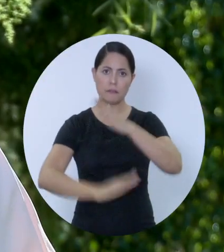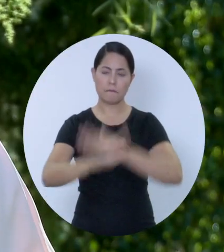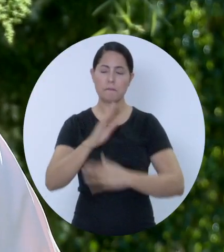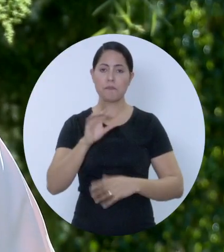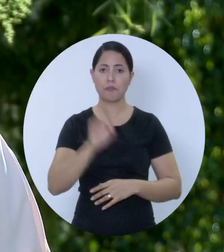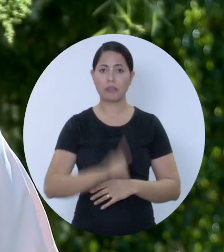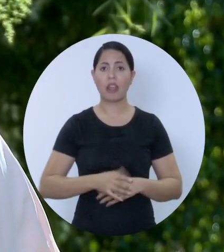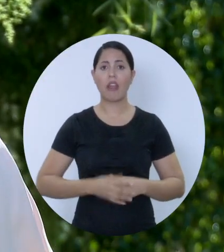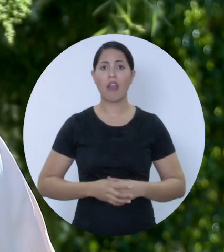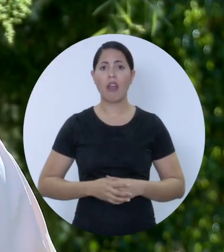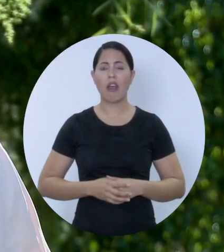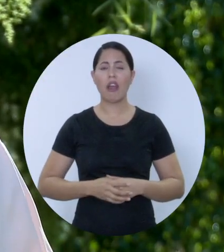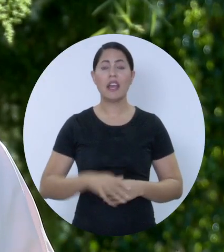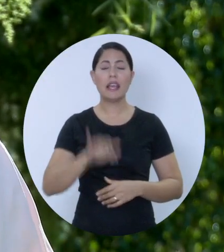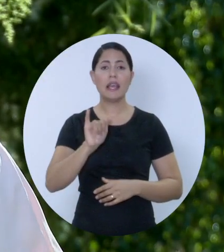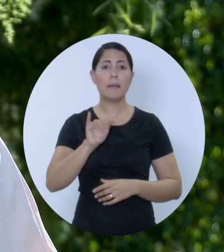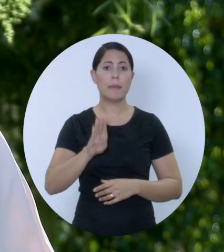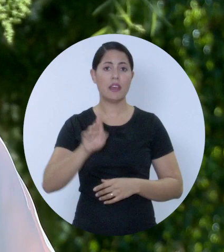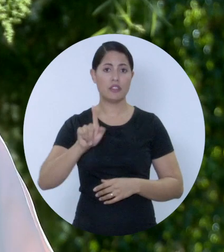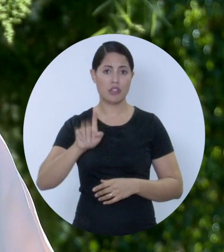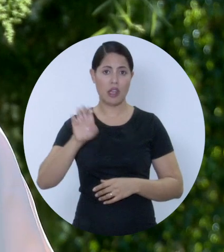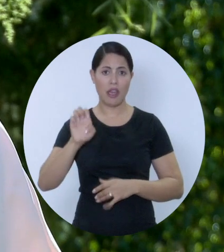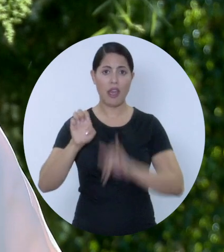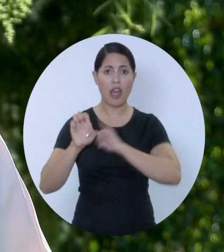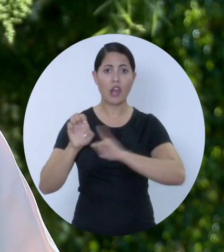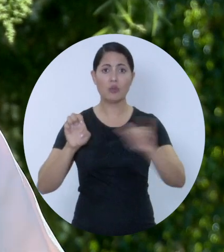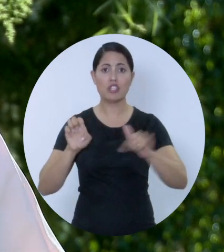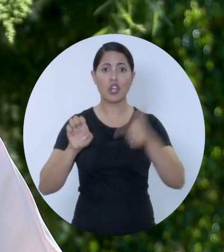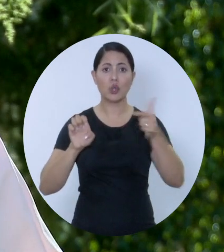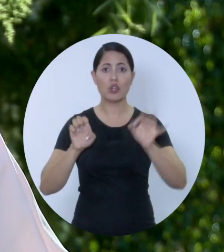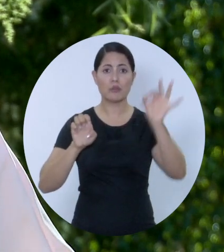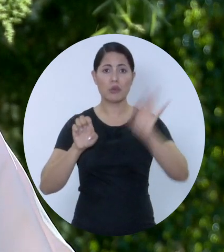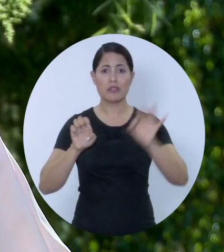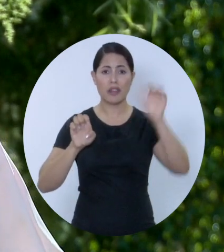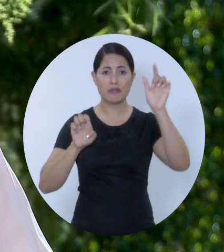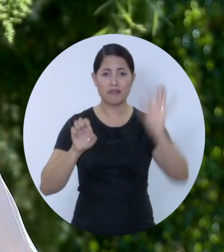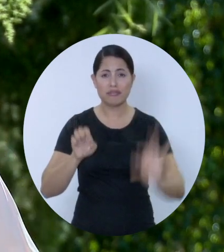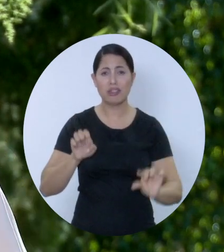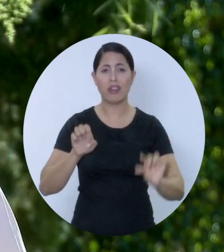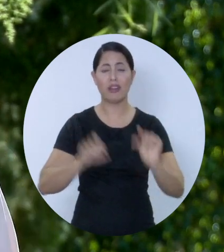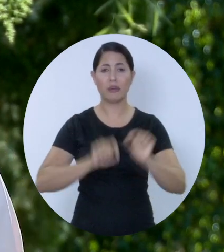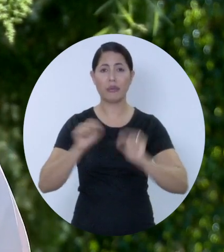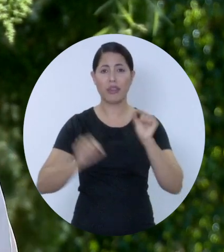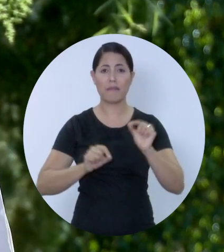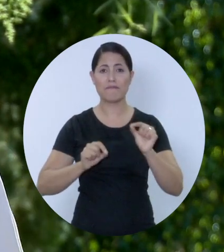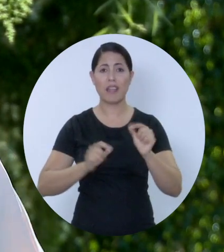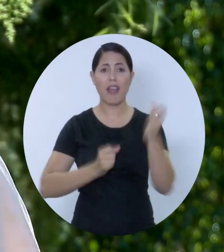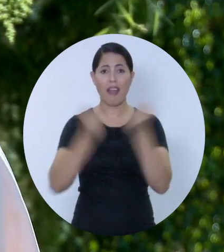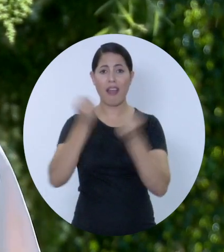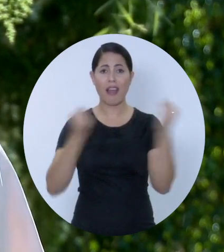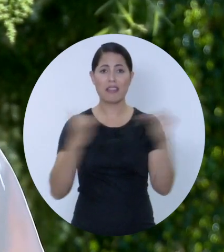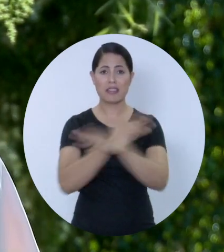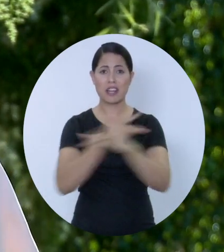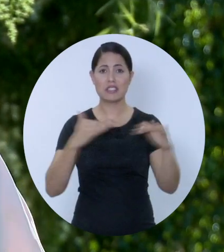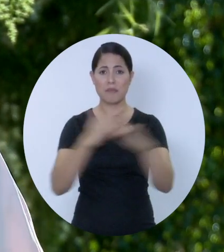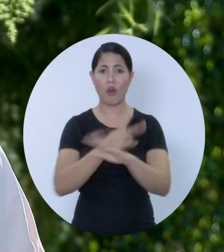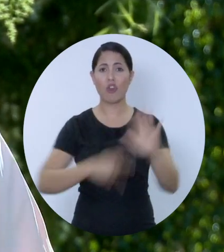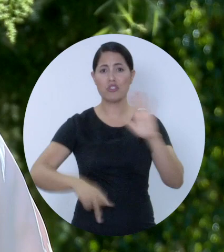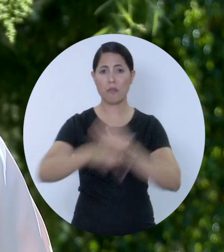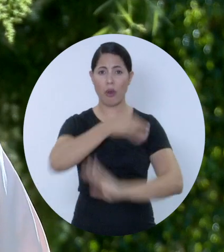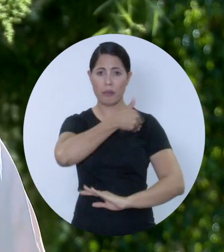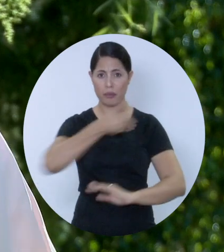de 12% dos municípios brasileiros contam com toda a frota de transporte coletivo adaptado a pessoas